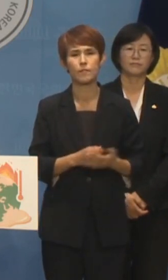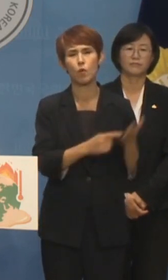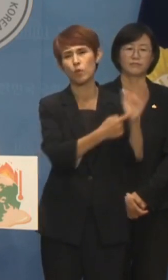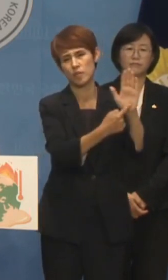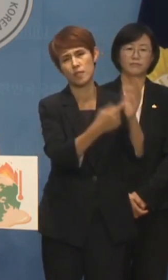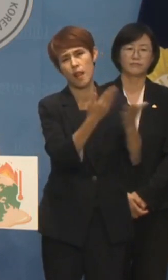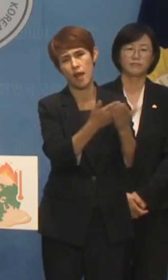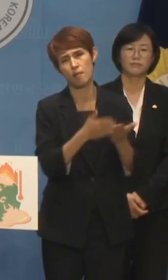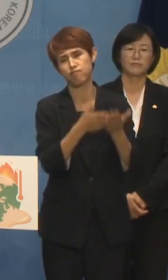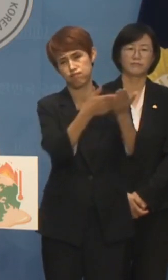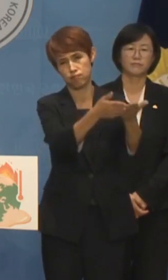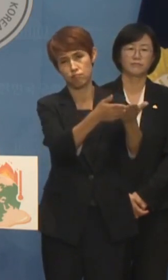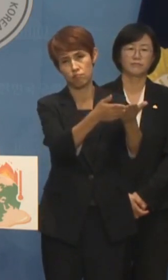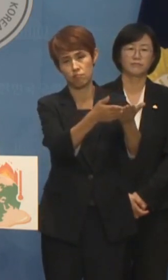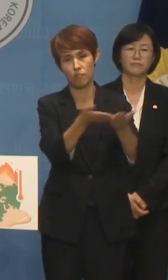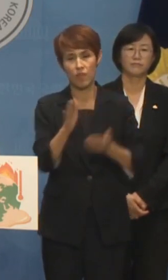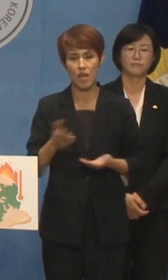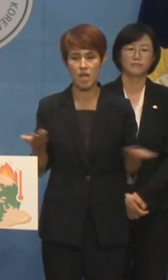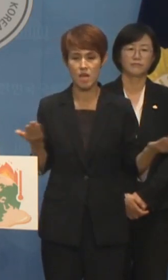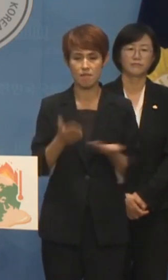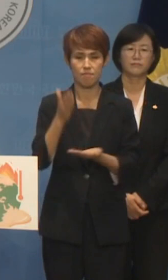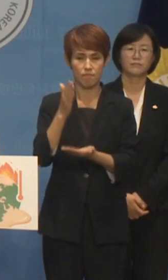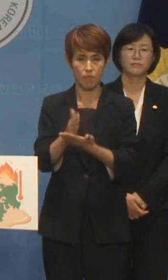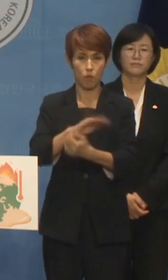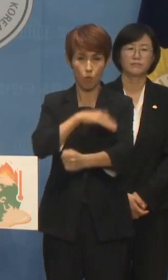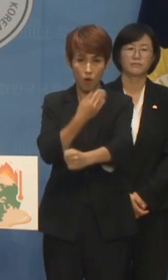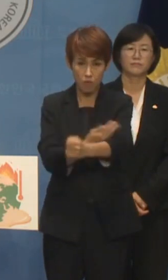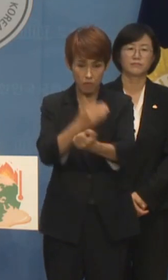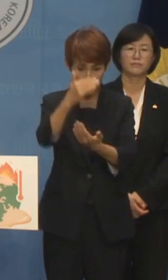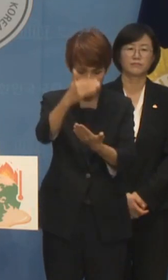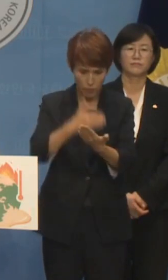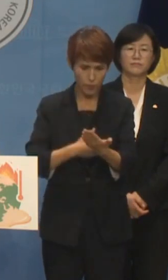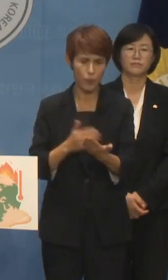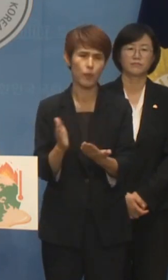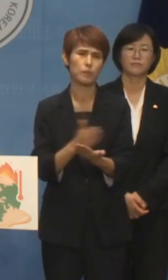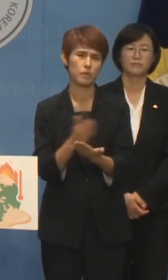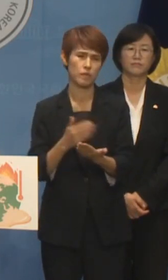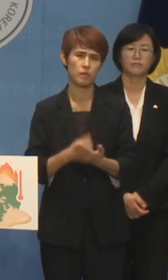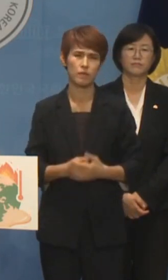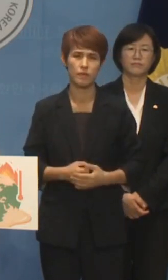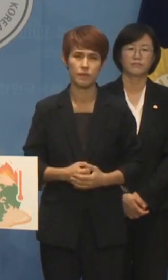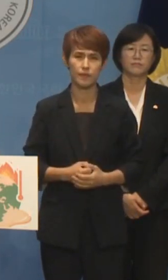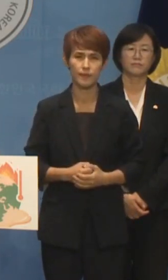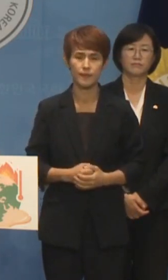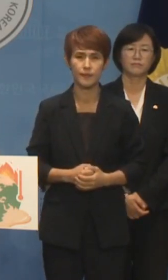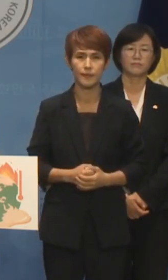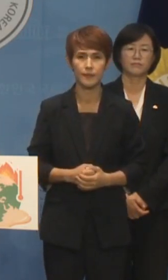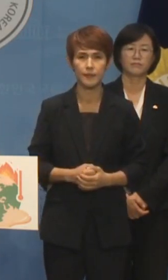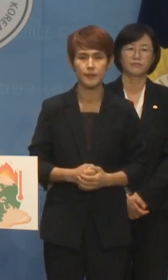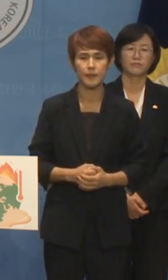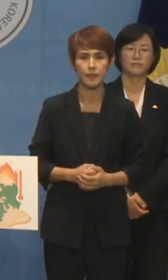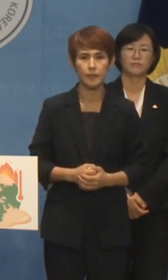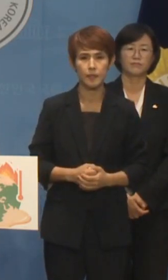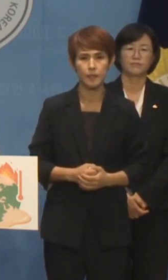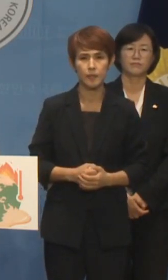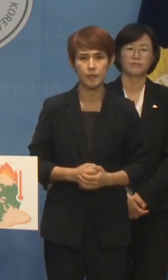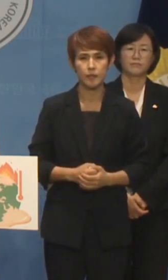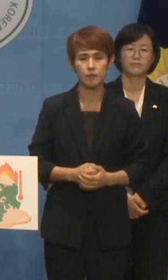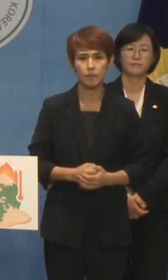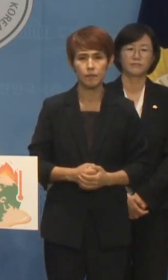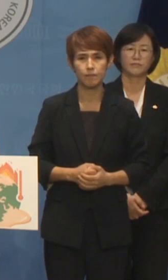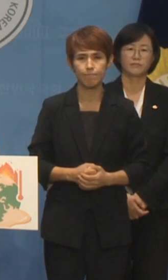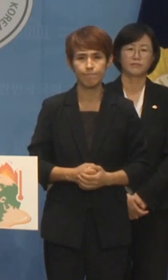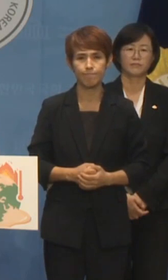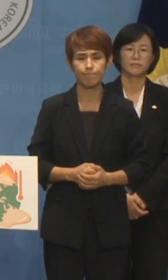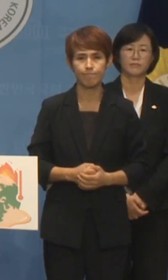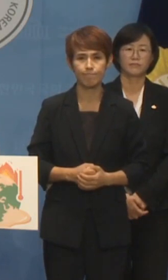개선하였지만 작업 중지권의 내용은 찾아볼 수 없는 형식적인 내용뿐입니다. 그럴